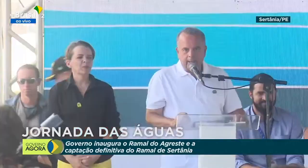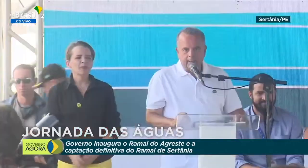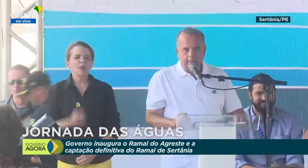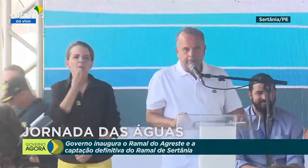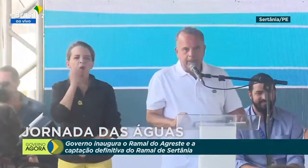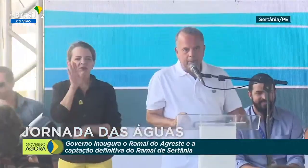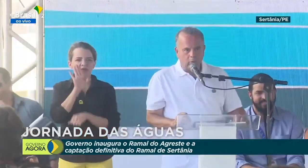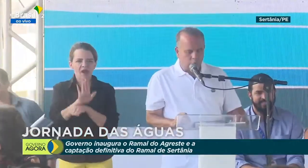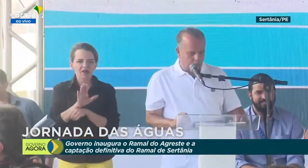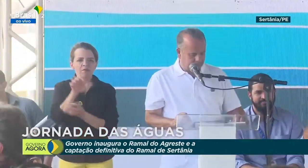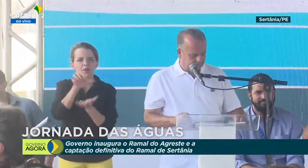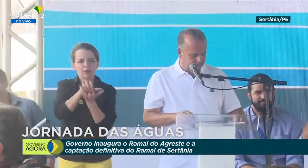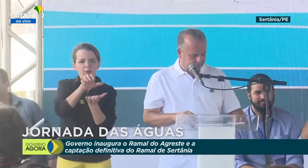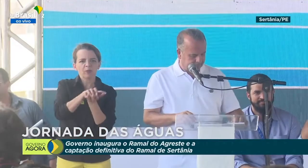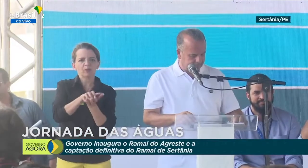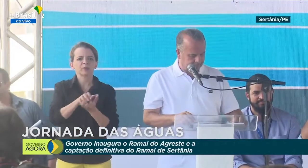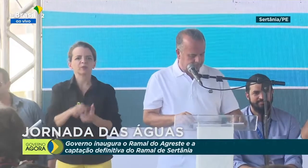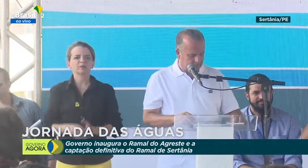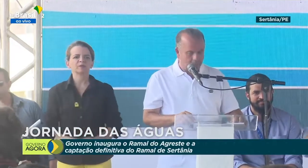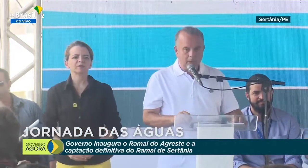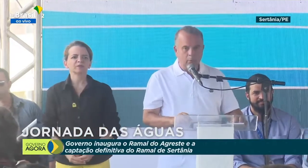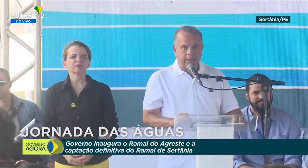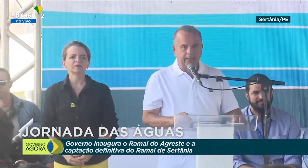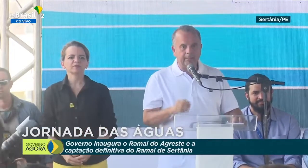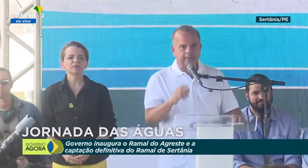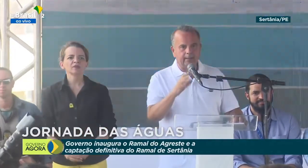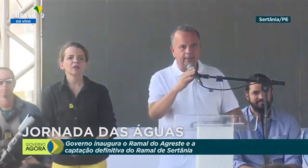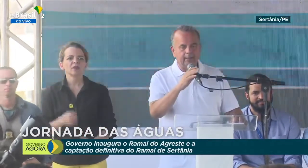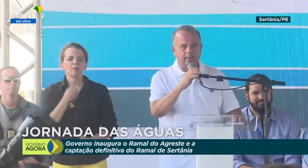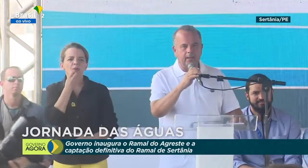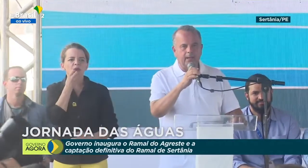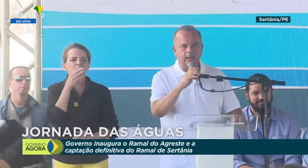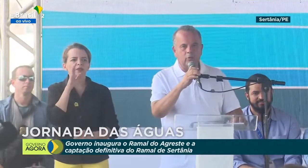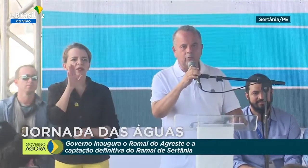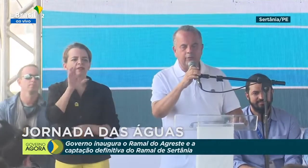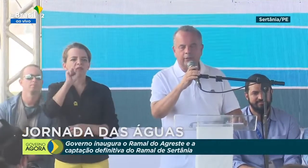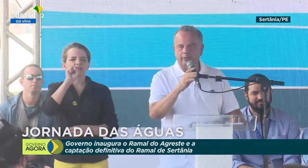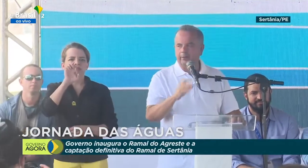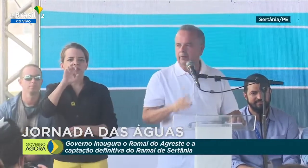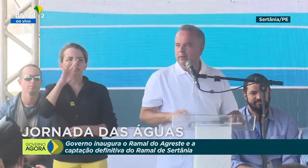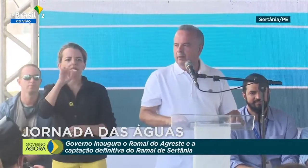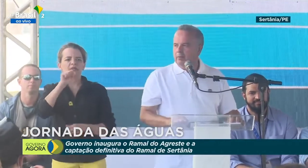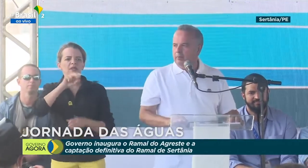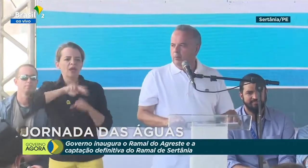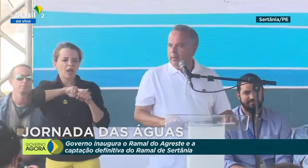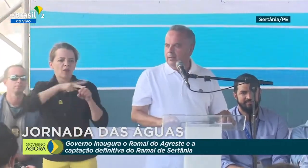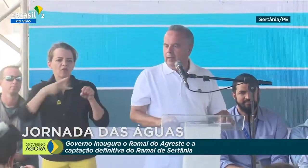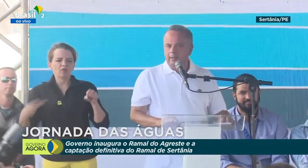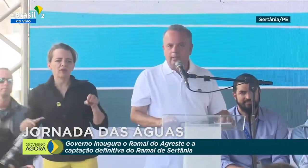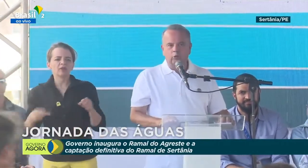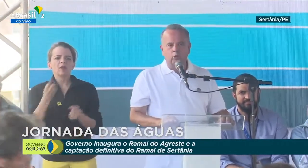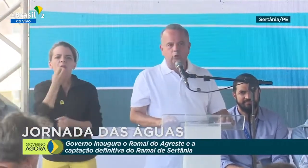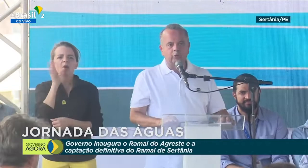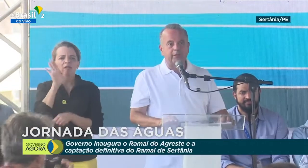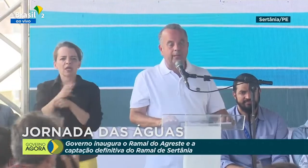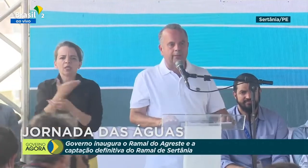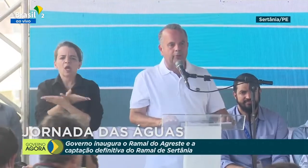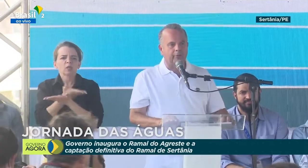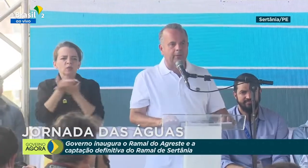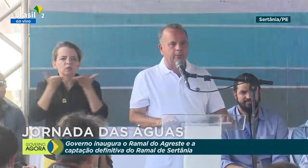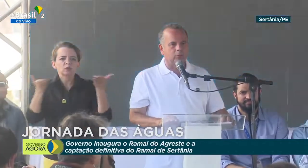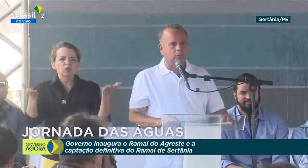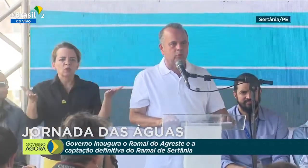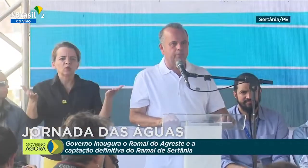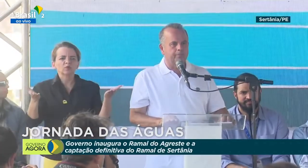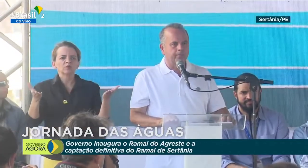Boa tarde, Pernambuco. Boa tarde, Sertânia, Arco Verde. Boa tarde a todo o sertão